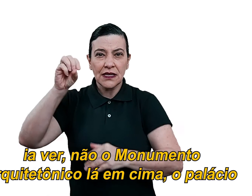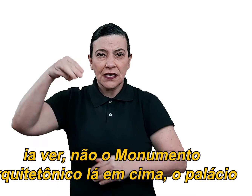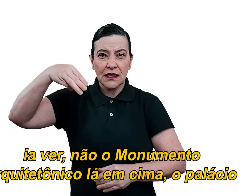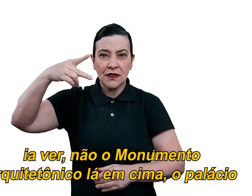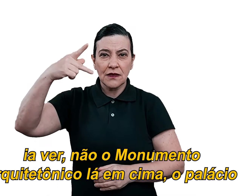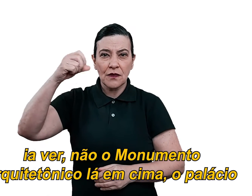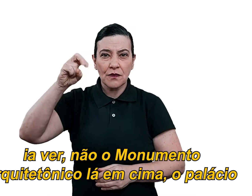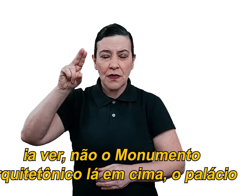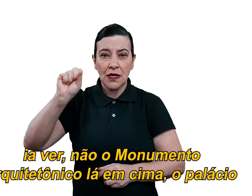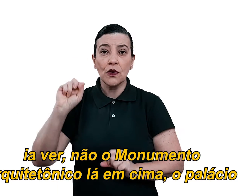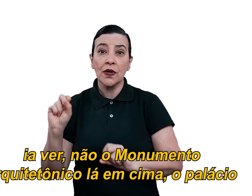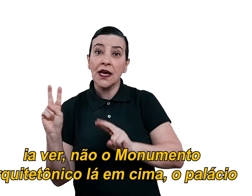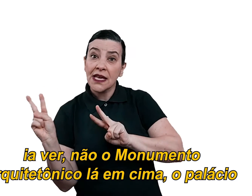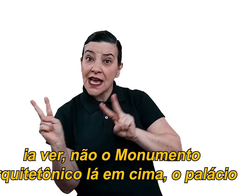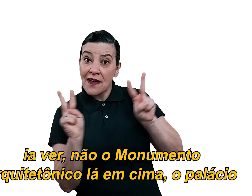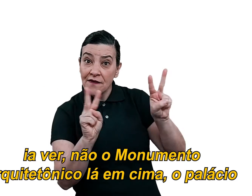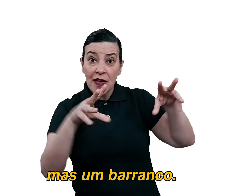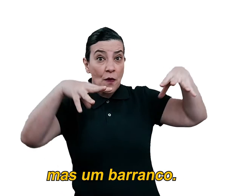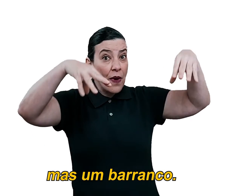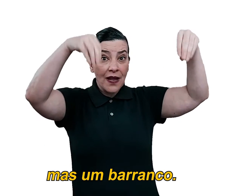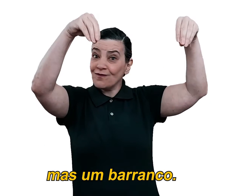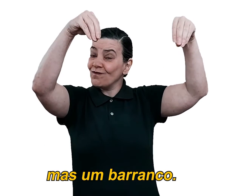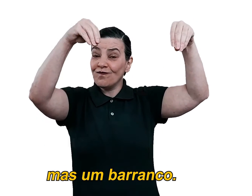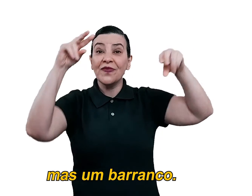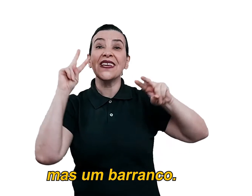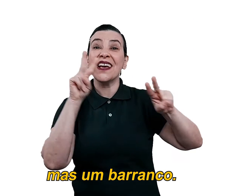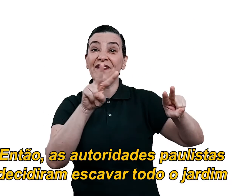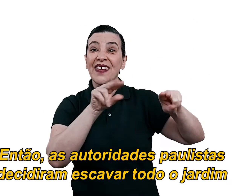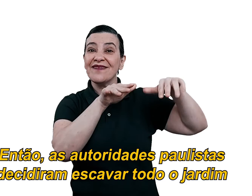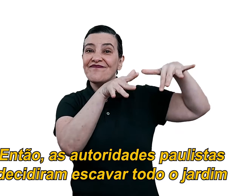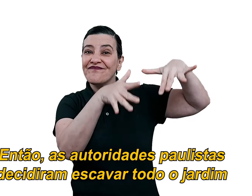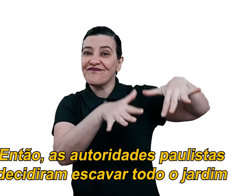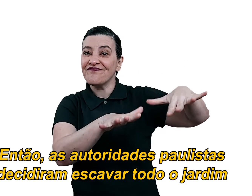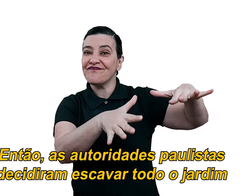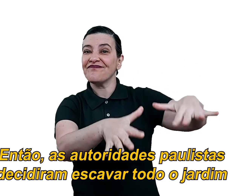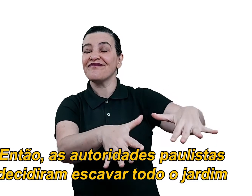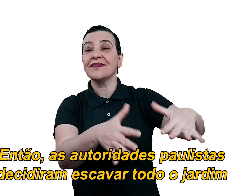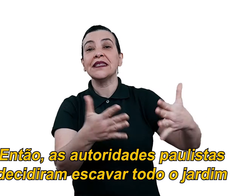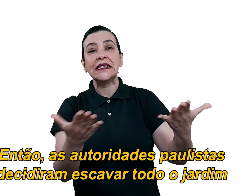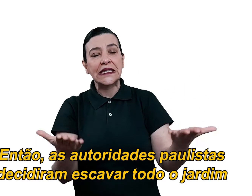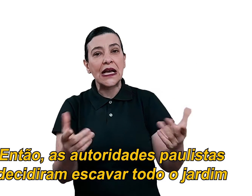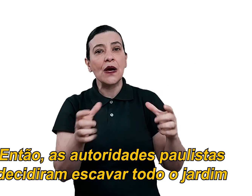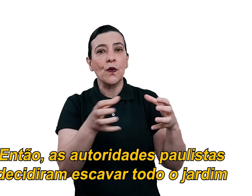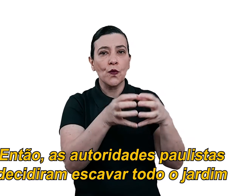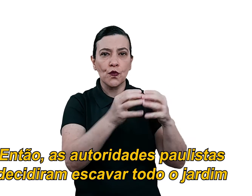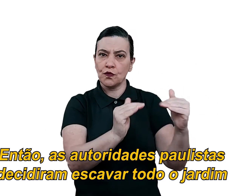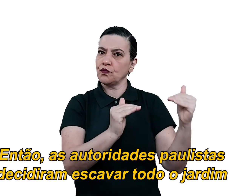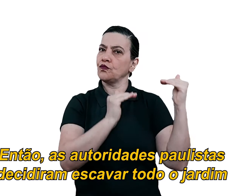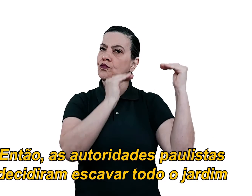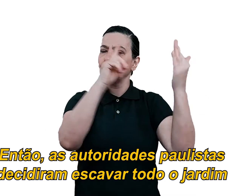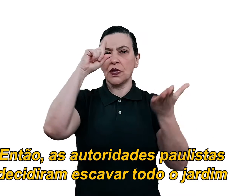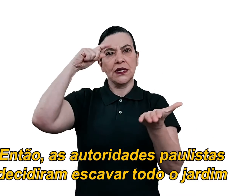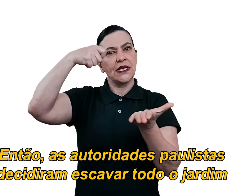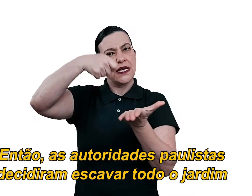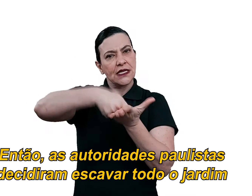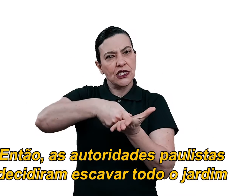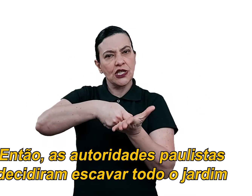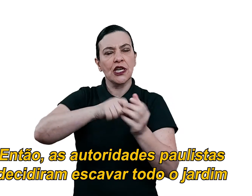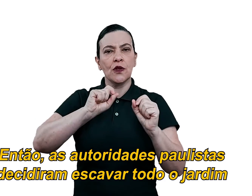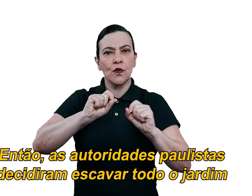monumento arquitetônico lá em cima, o palácio, mas um barranco. Então as autoridades paulistas